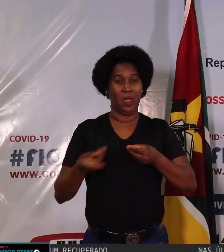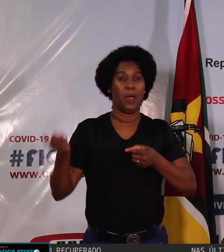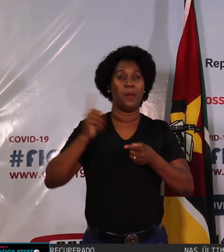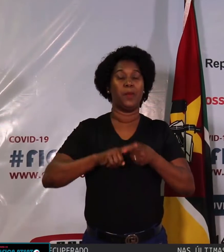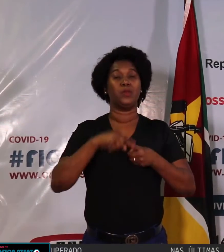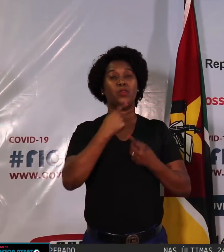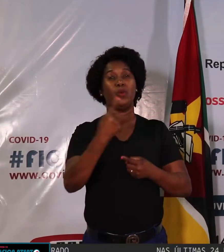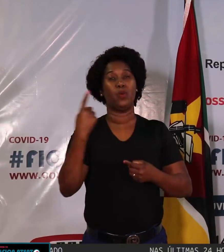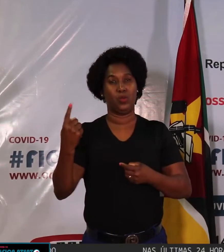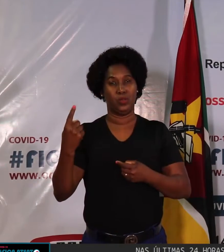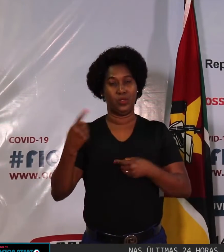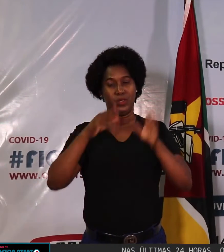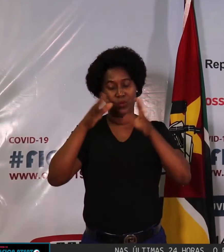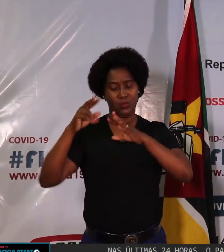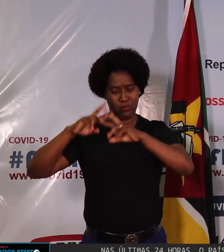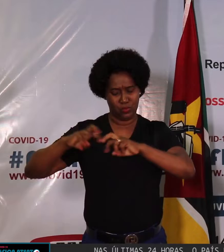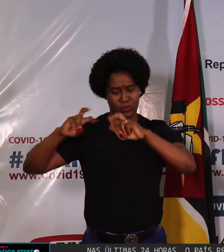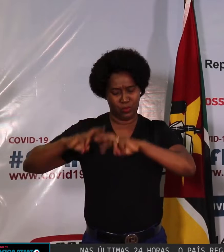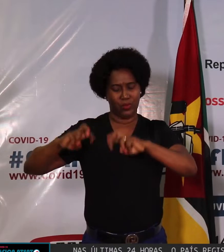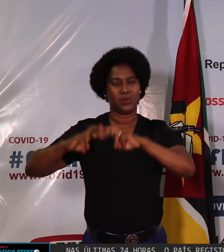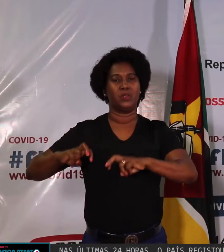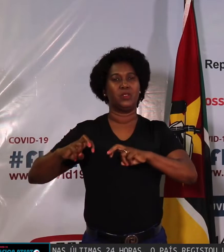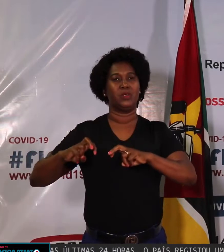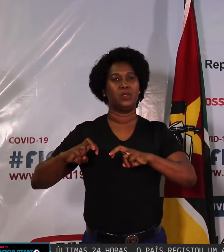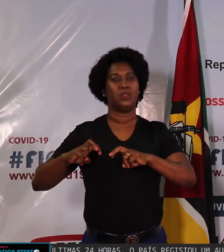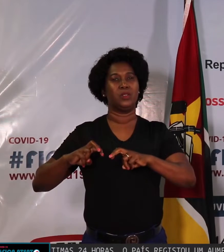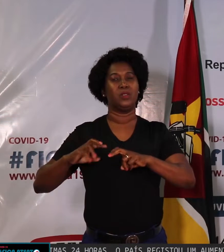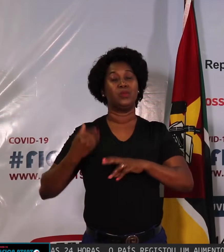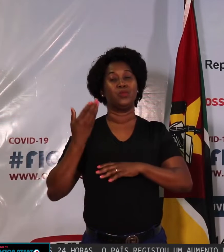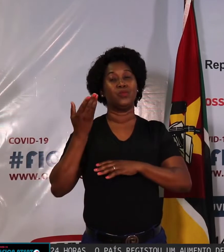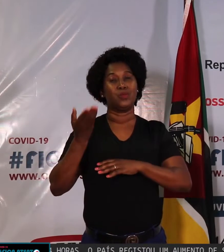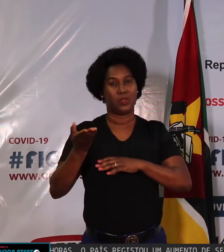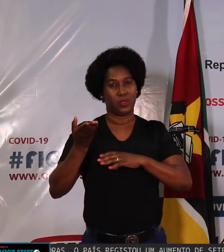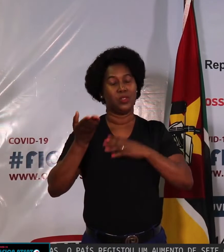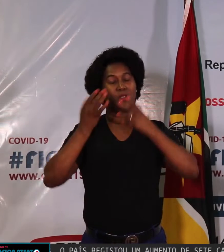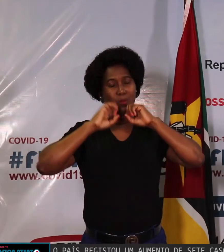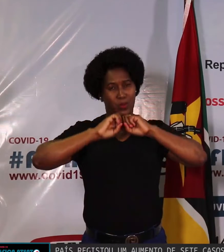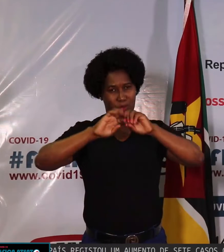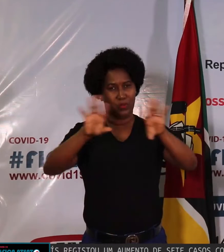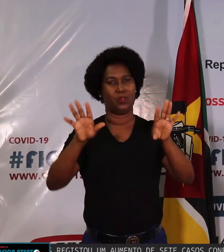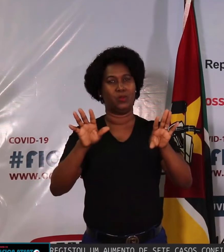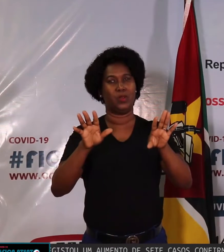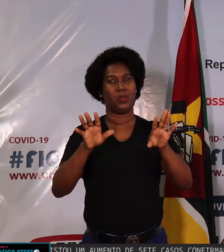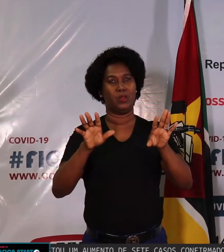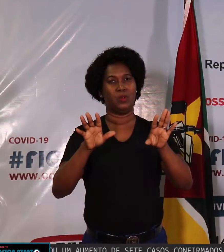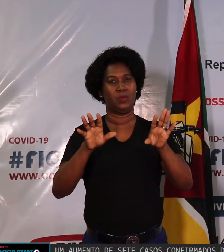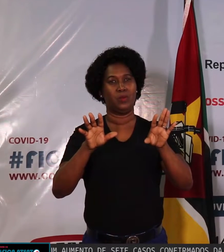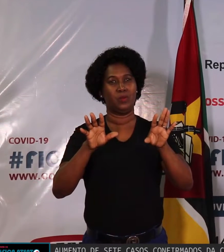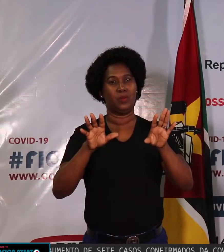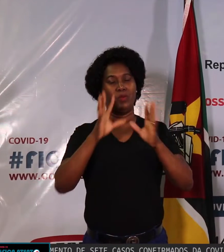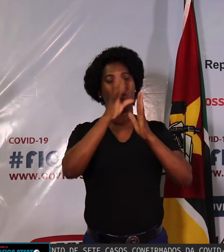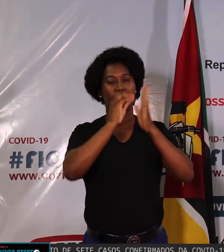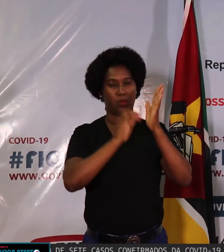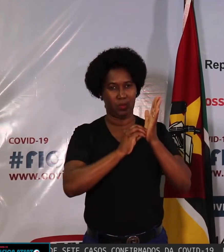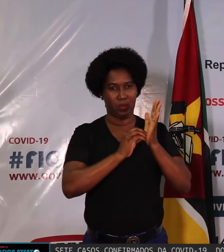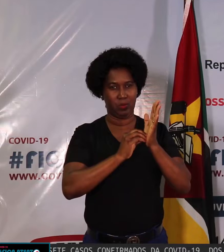contactos que serão objeto de testagem e daremos oportunamente a conhecer os respectivos